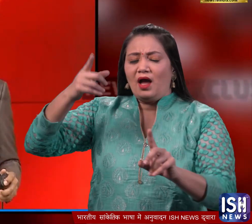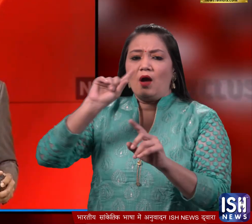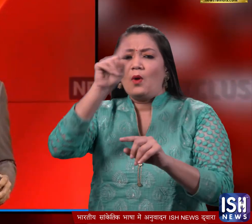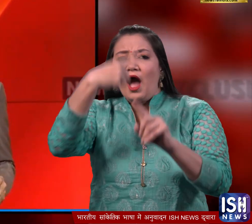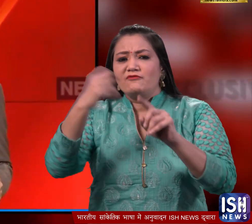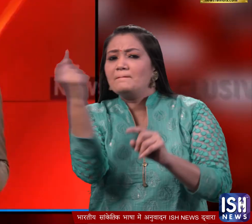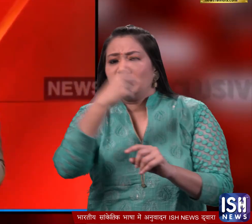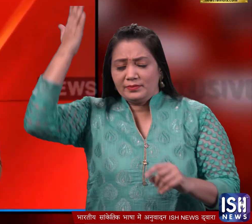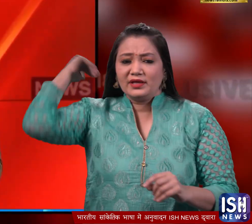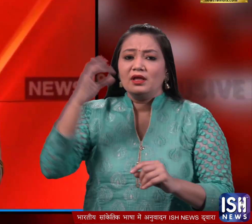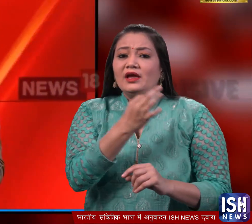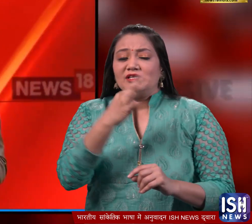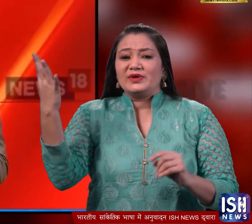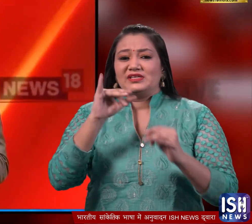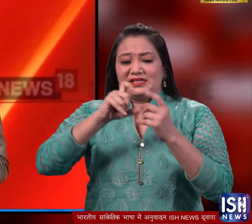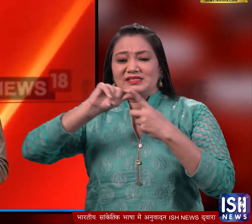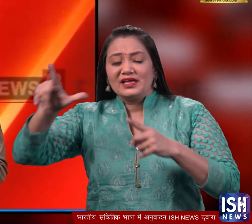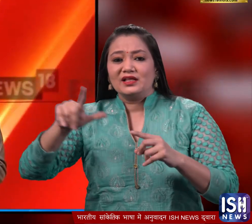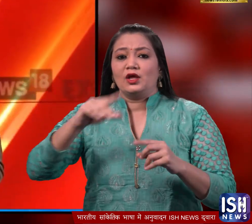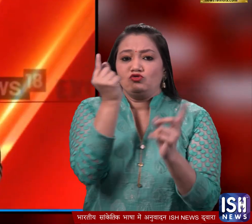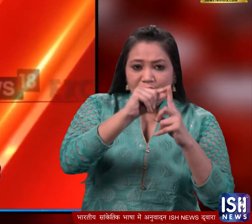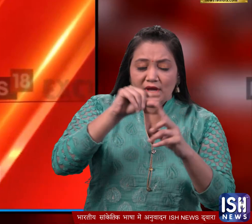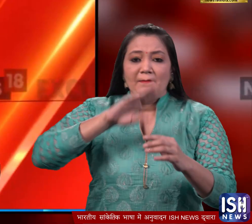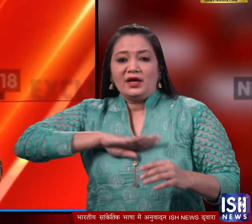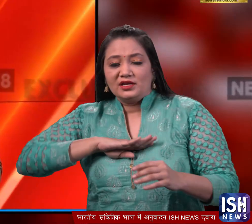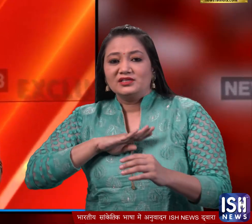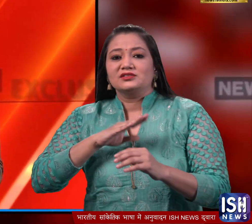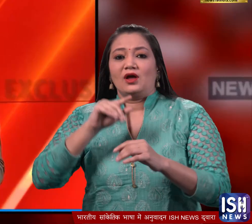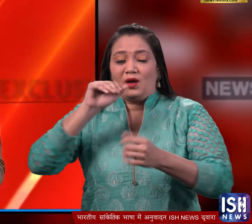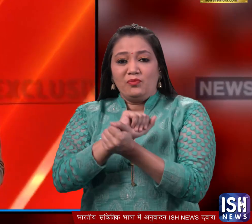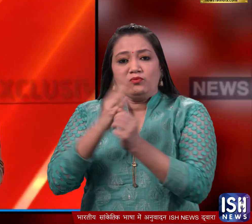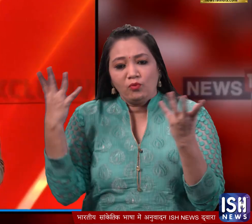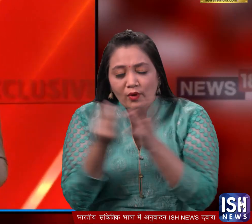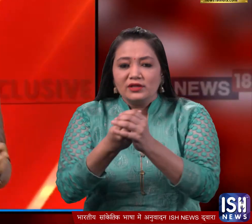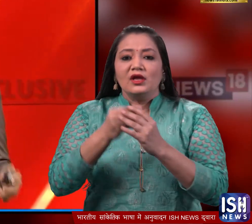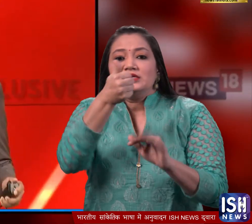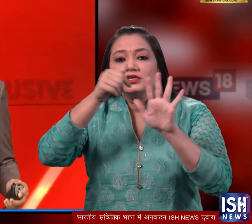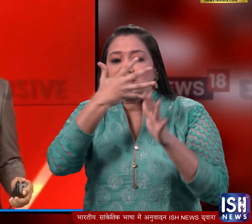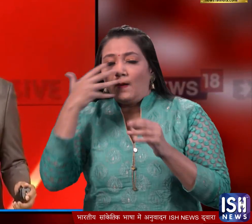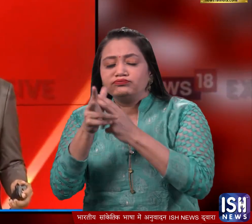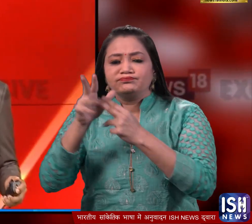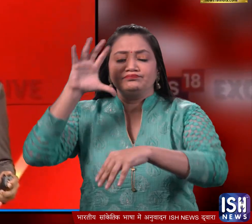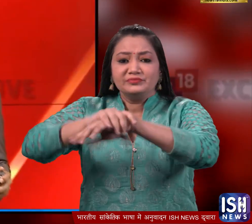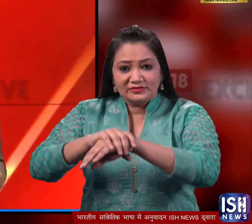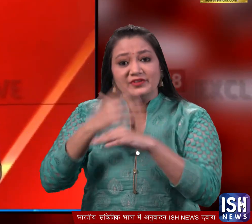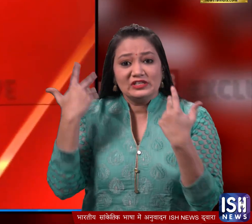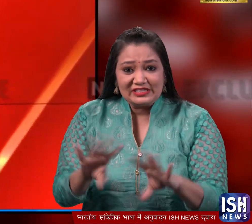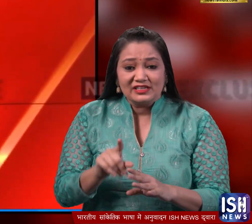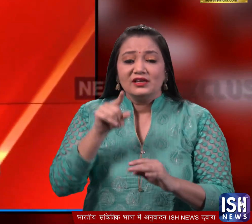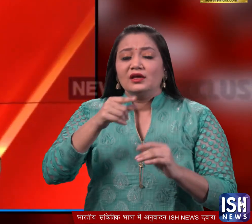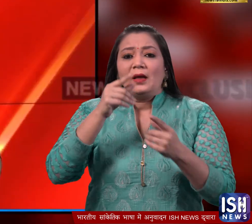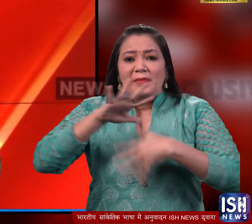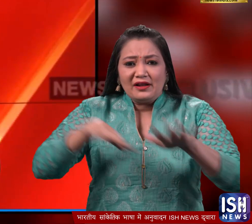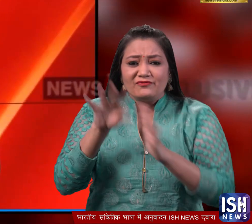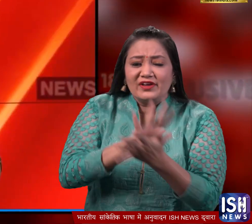पहले दिल्ली पुलिस की स्पेशल सेल ने यूपी और महाराष्ट्र पुलिस की मदद से 6 आतंकियों को पकड़ा था, जिन्होंने बताया कि त्योहार के दौरान दिल्ली